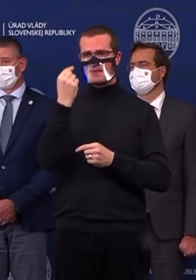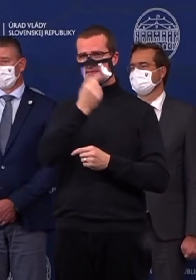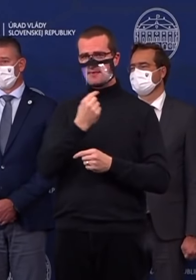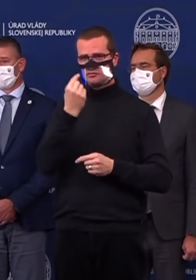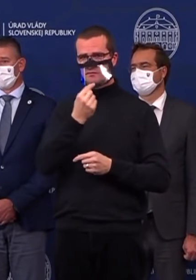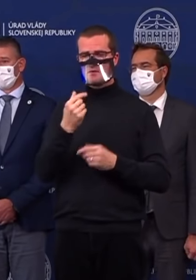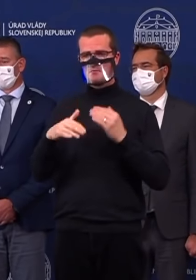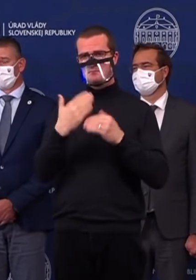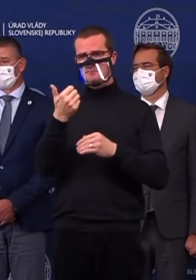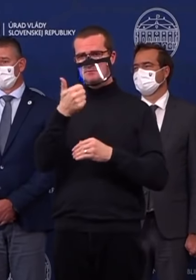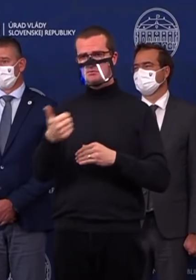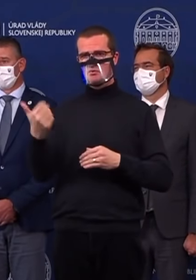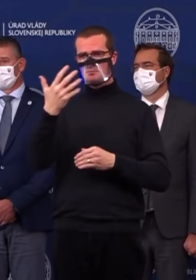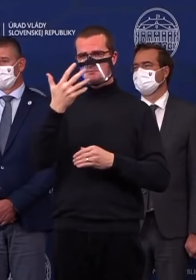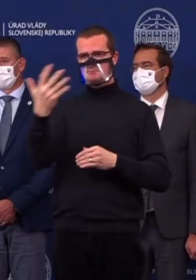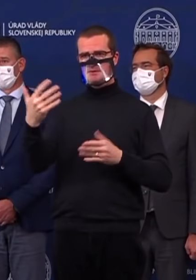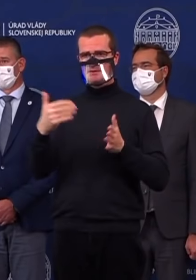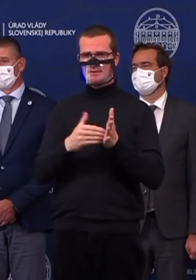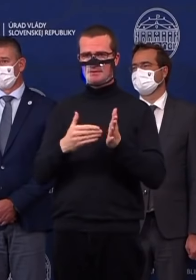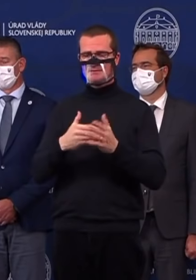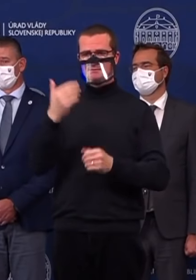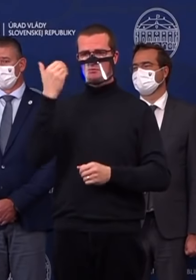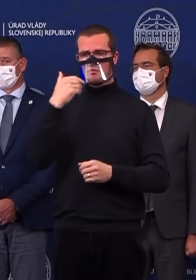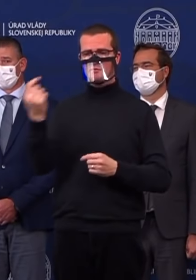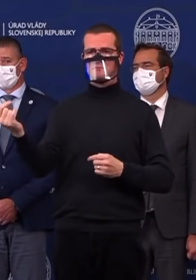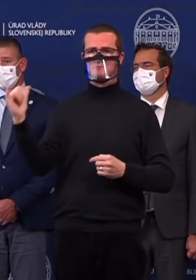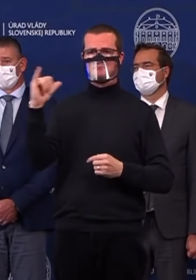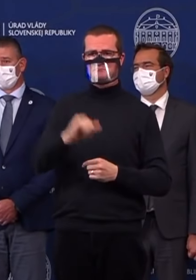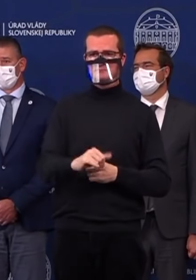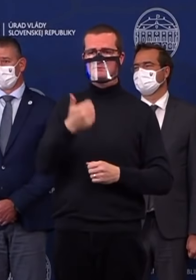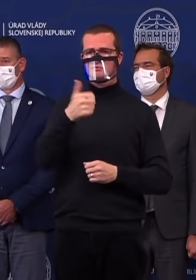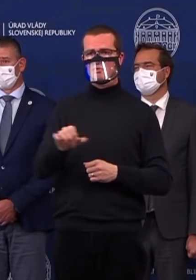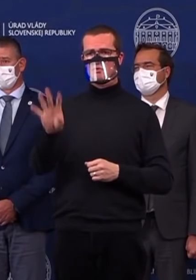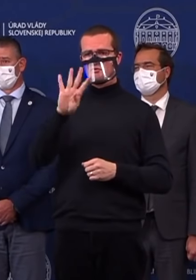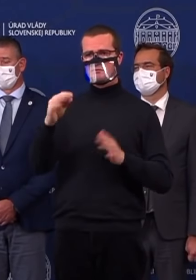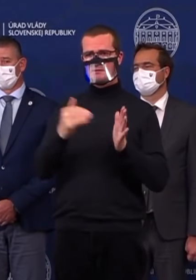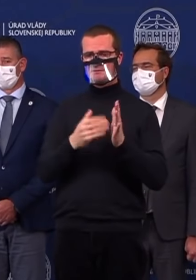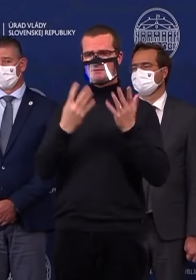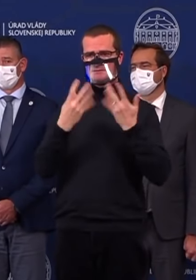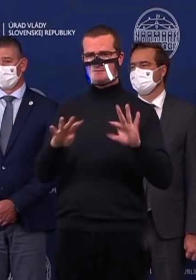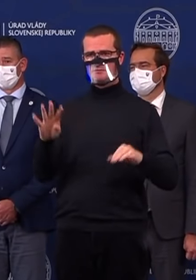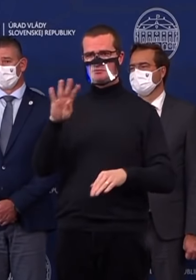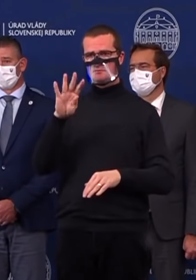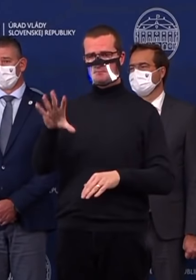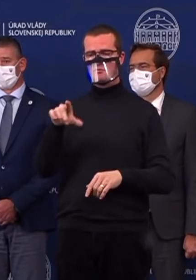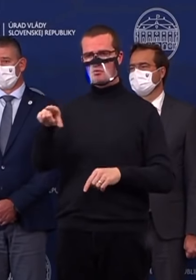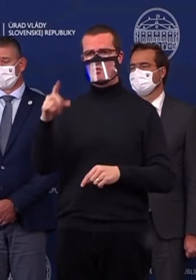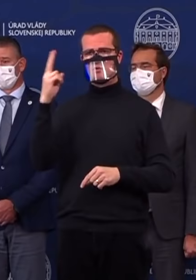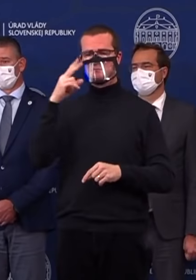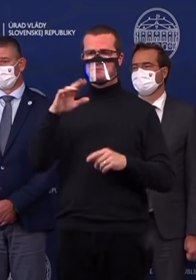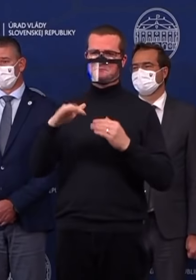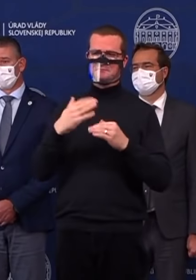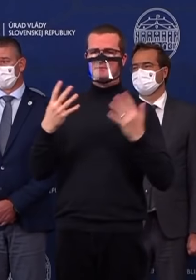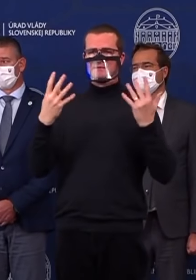testovanie, približne 155 tisíc ľudí, prišlo 140 945, to znamená